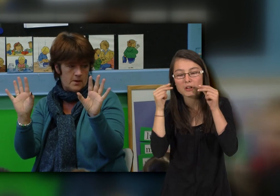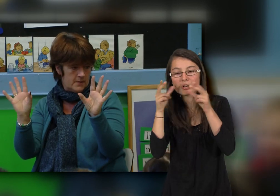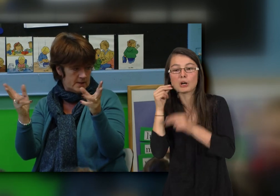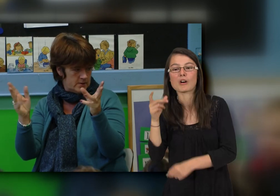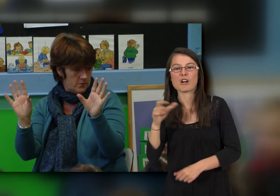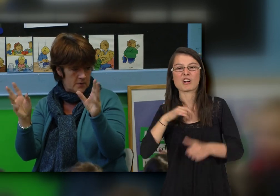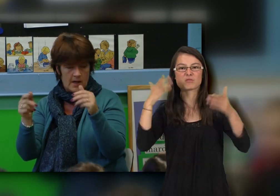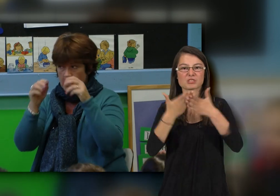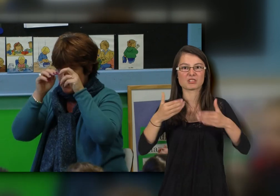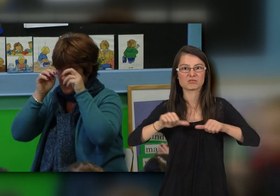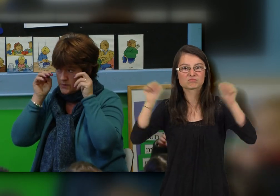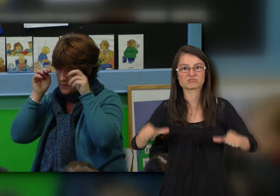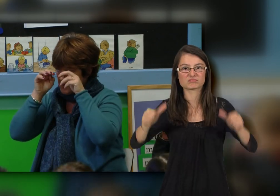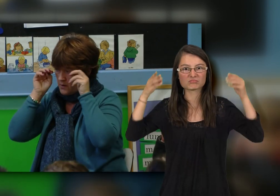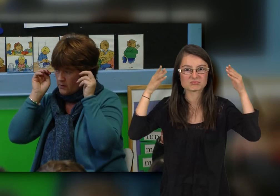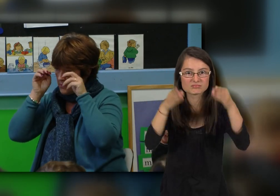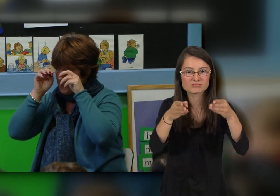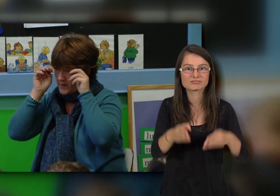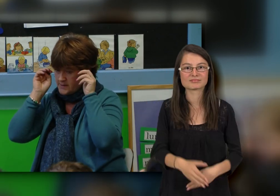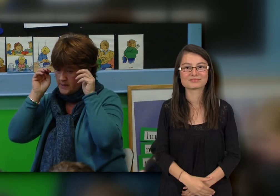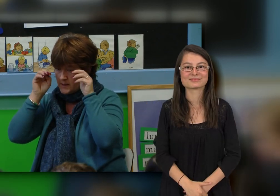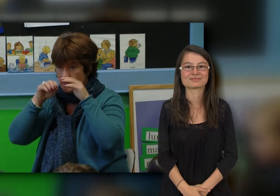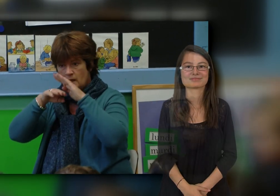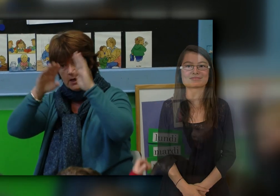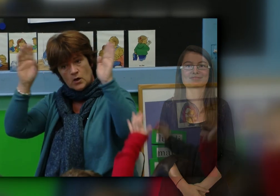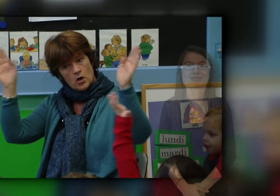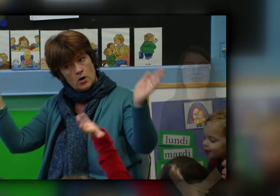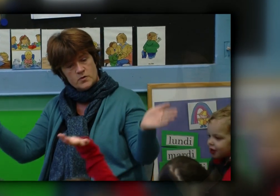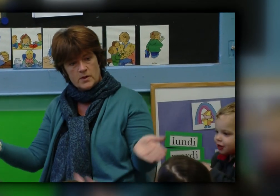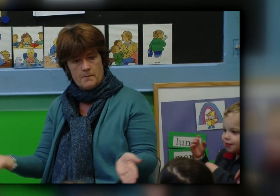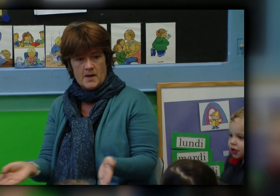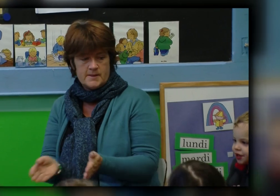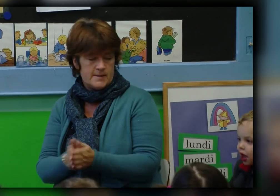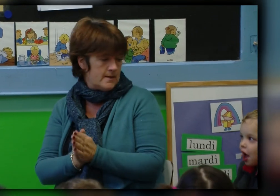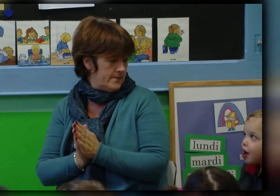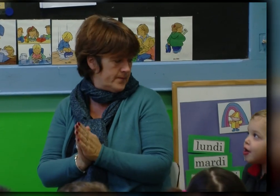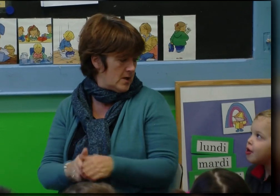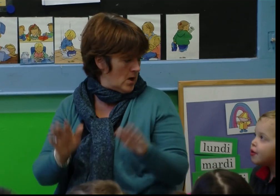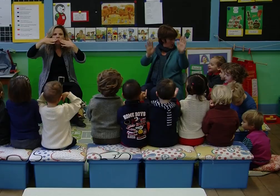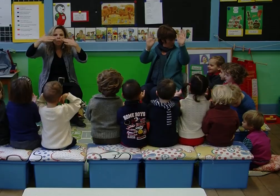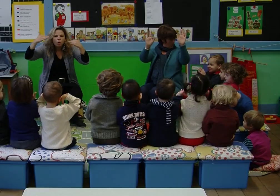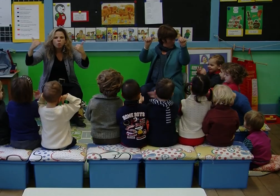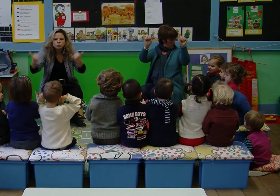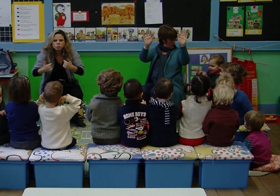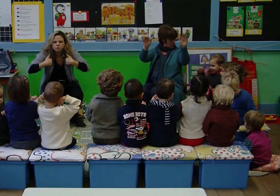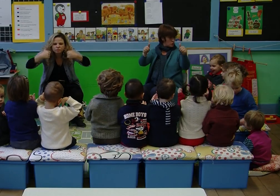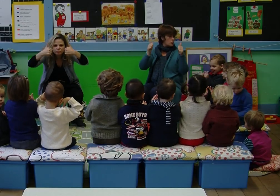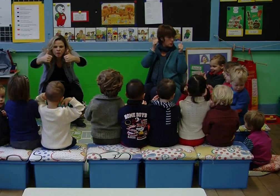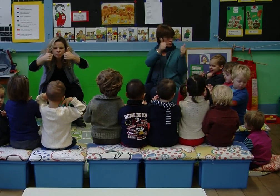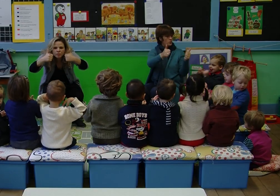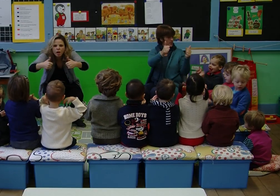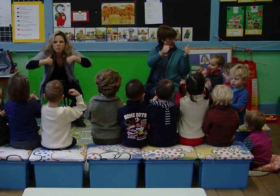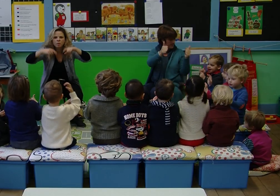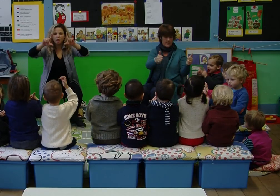Je vous présente Marie-Christine. C'est l'instit entendante. Et que dire, ben, Fabien, hein? Et voici